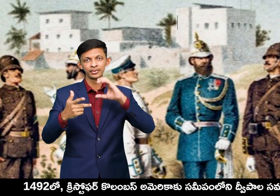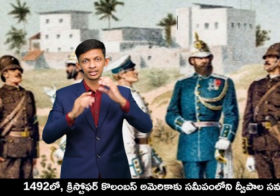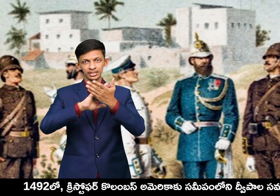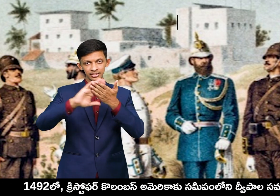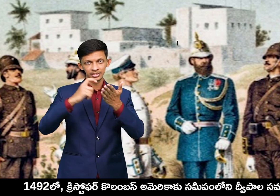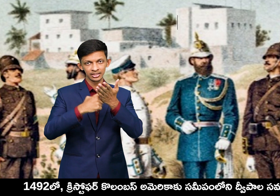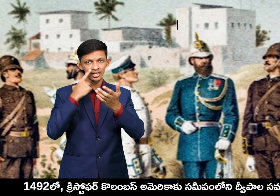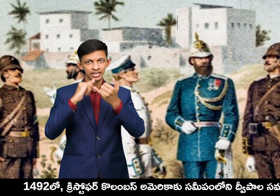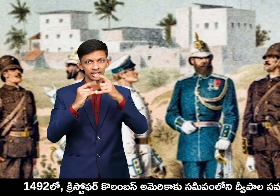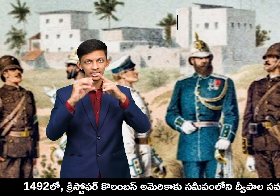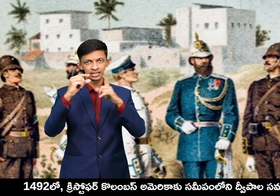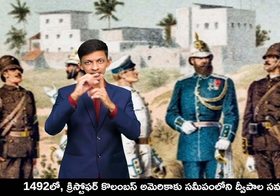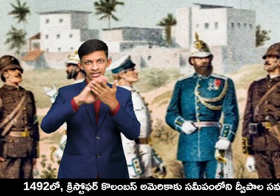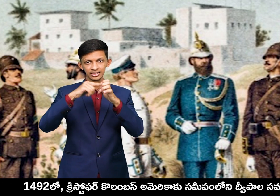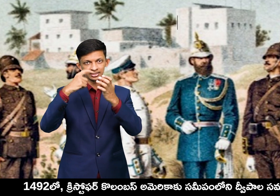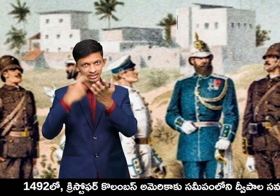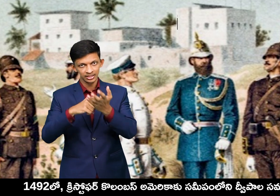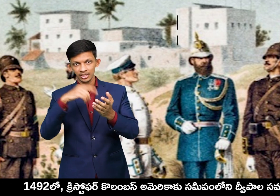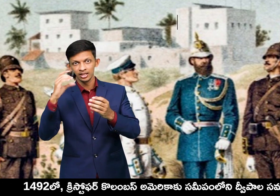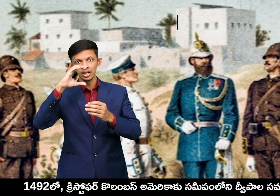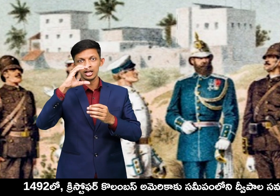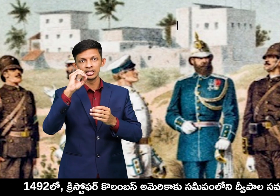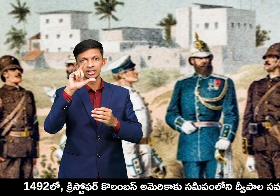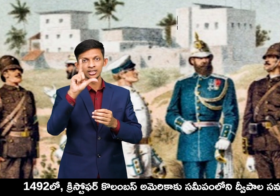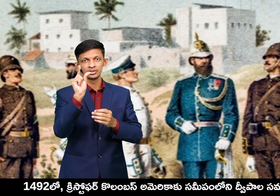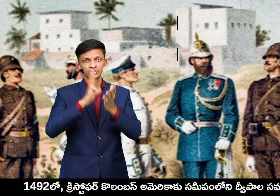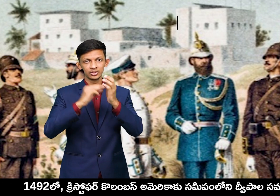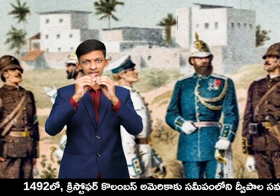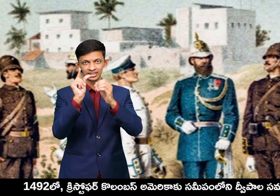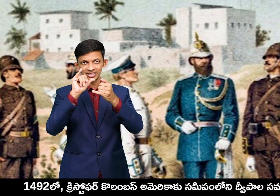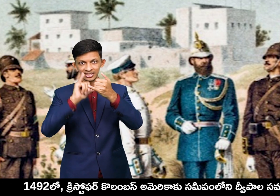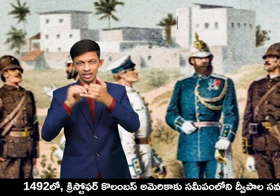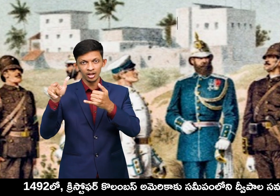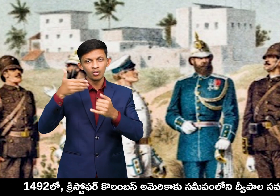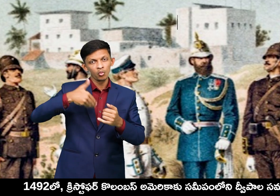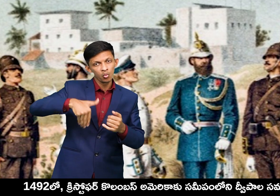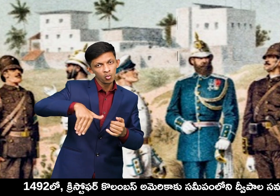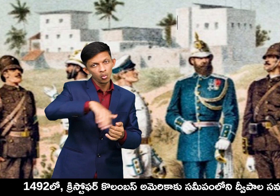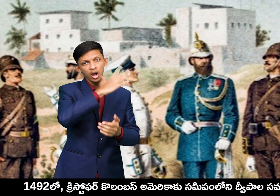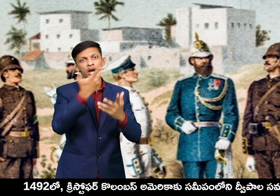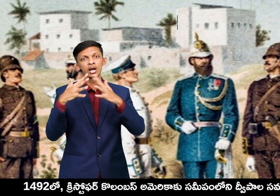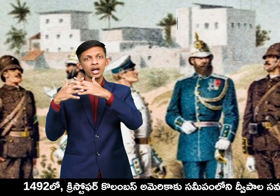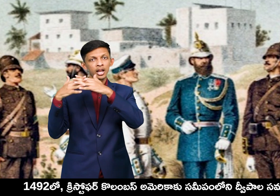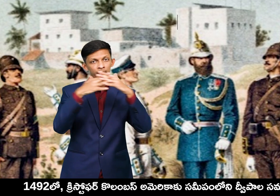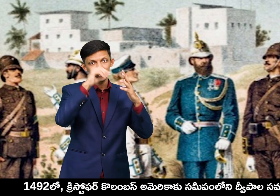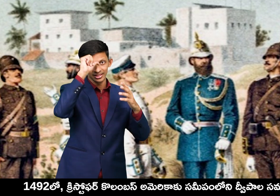1492లో క్రిస్టోఫర్ కొలంబస్ అమెరికాకు సమీపంలోని ద్వీపాల సమూహమైన వెస్టిండీస్కు వెళ్ళాడు.